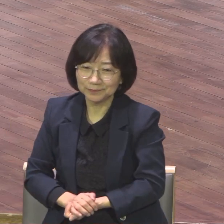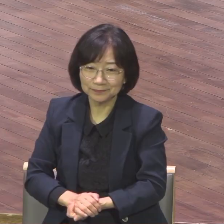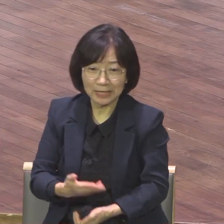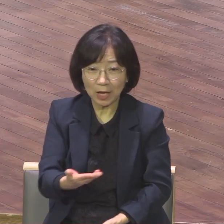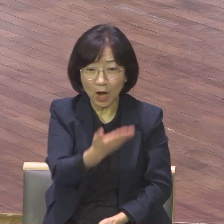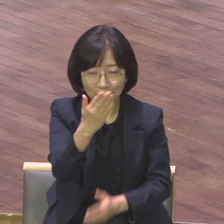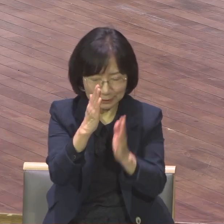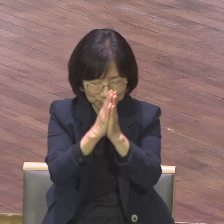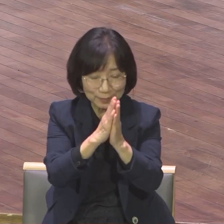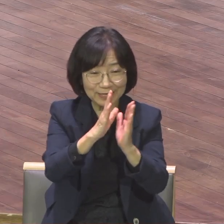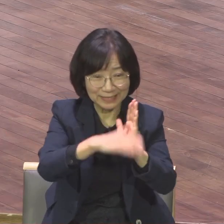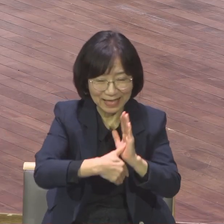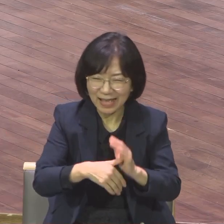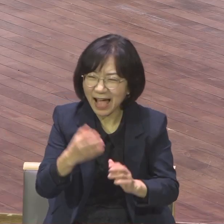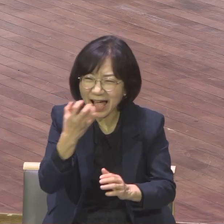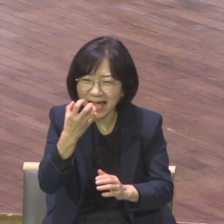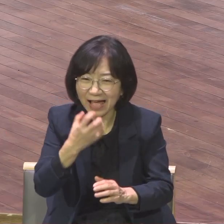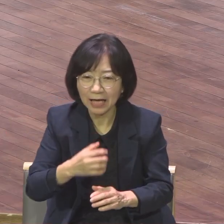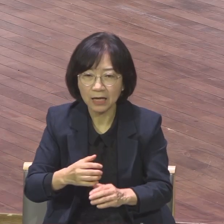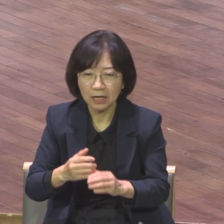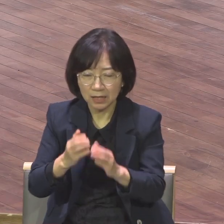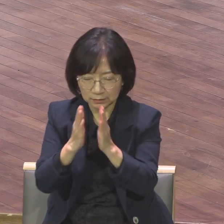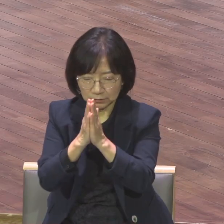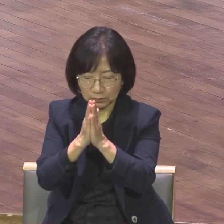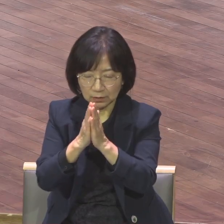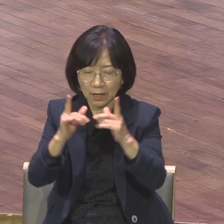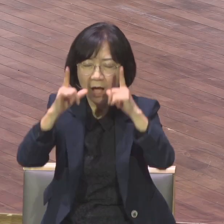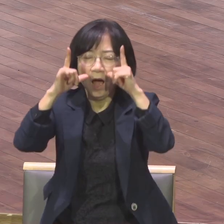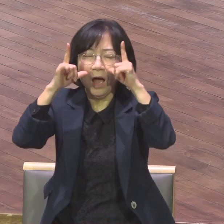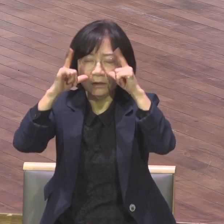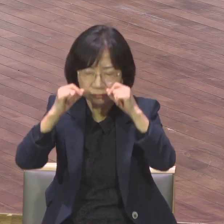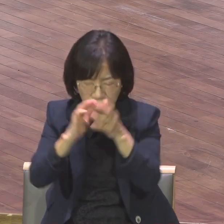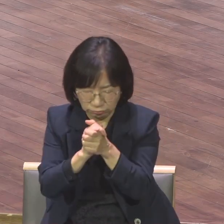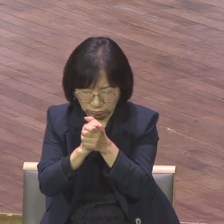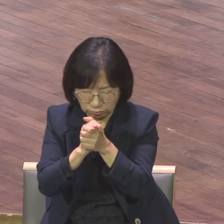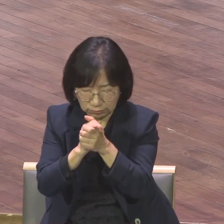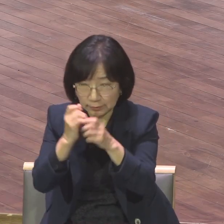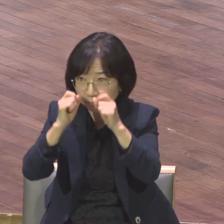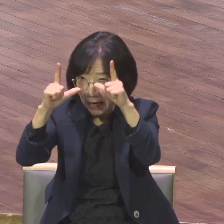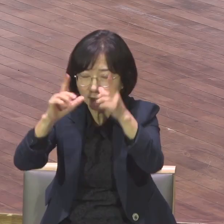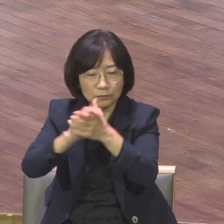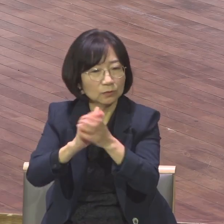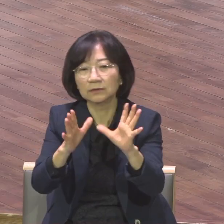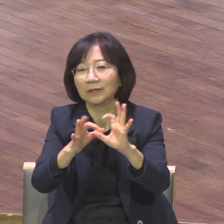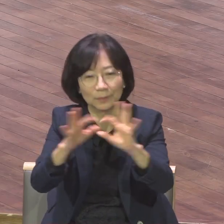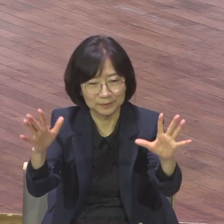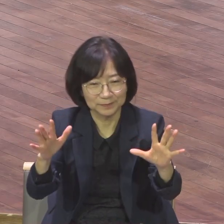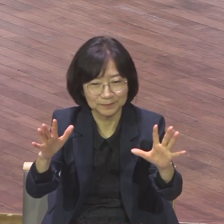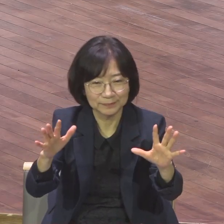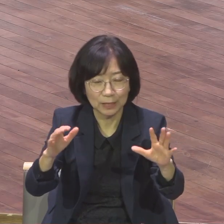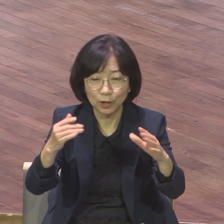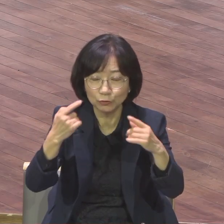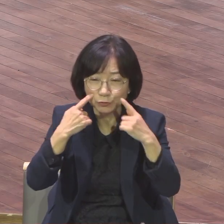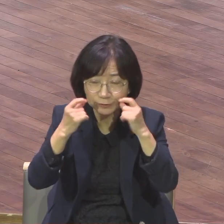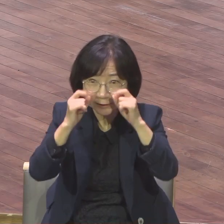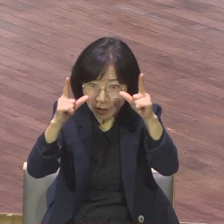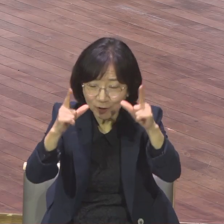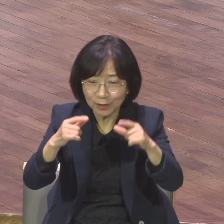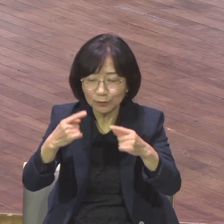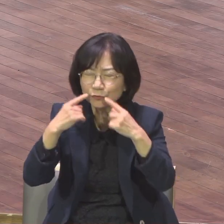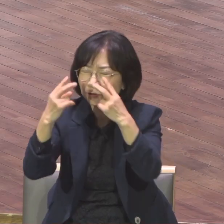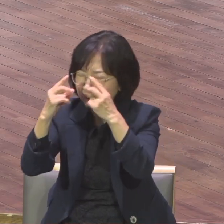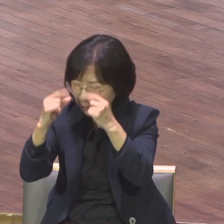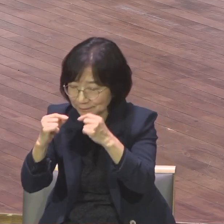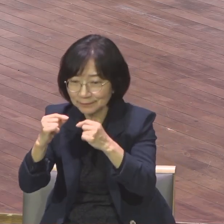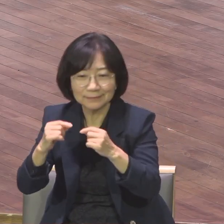상관없고 아무 상관없어요. 예수님 기도하는 여러 사실 기도할 때 겟세마네 동 기도하는